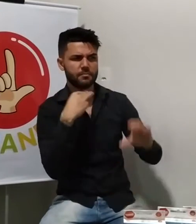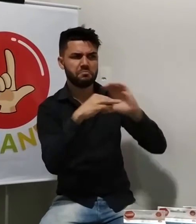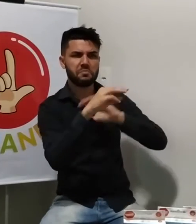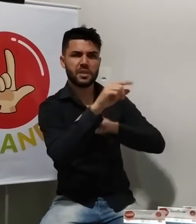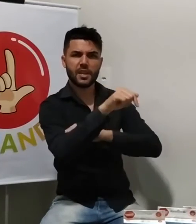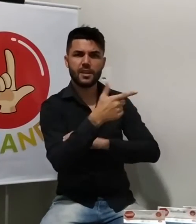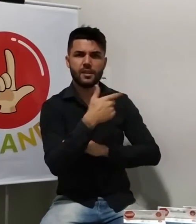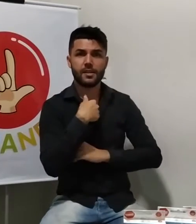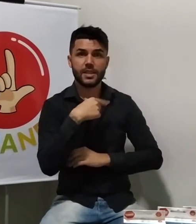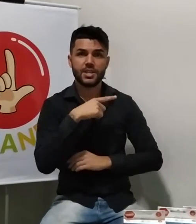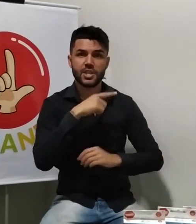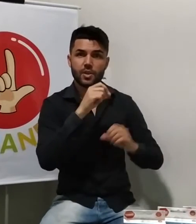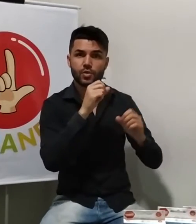Pô, papai mandou um abraço e tal.